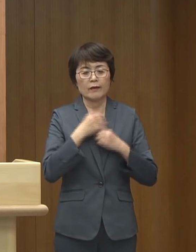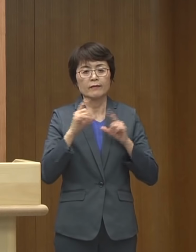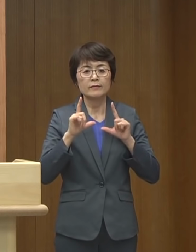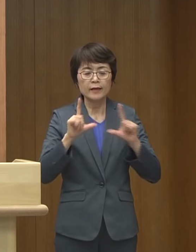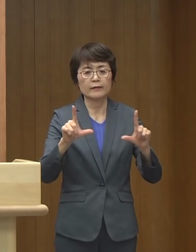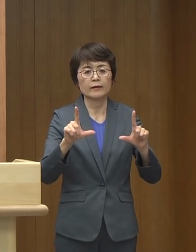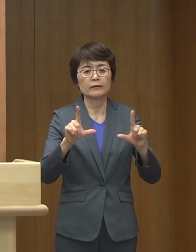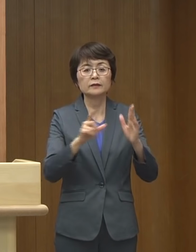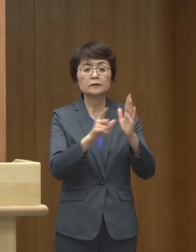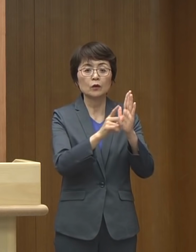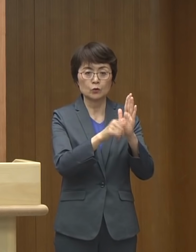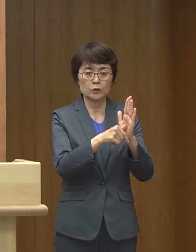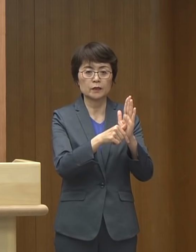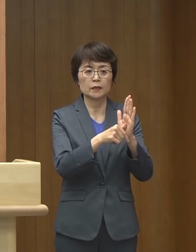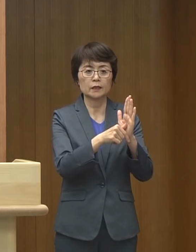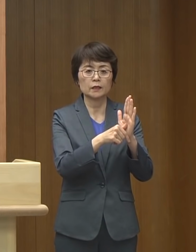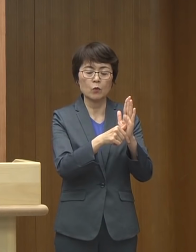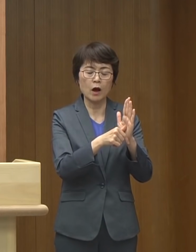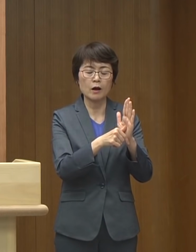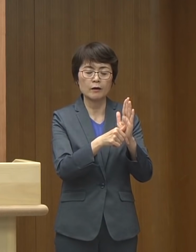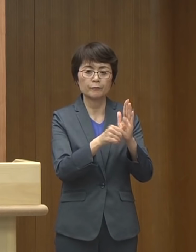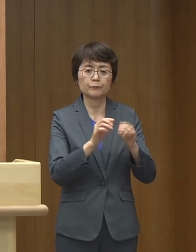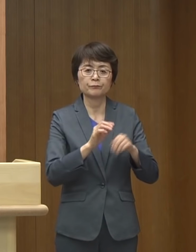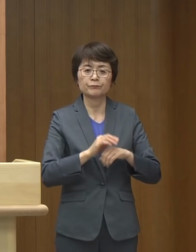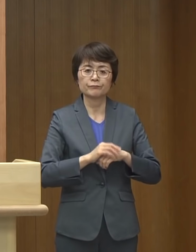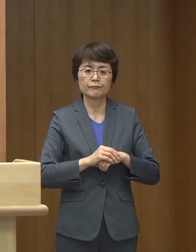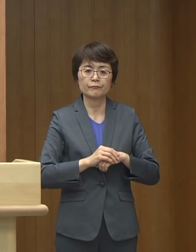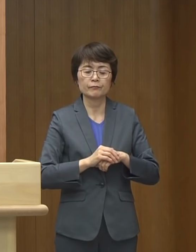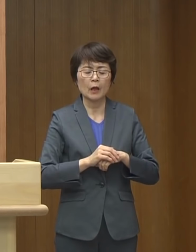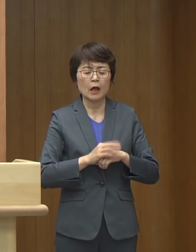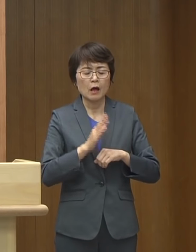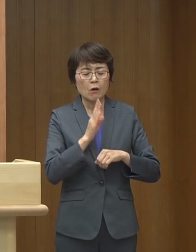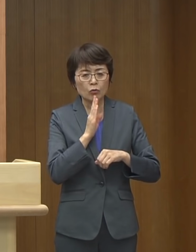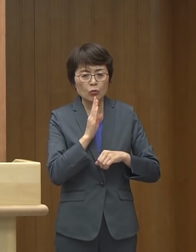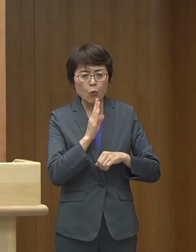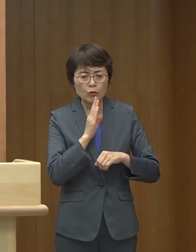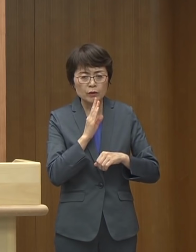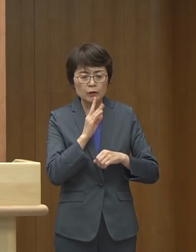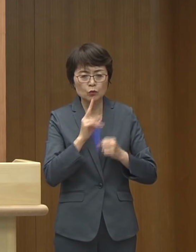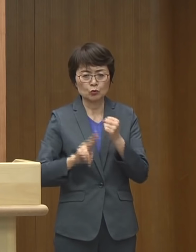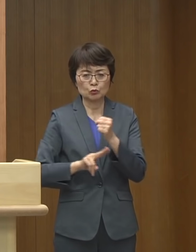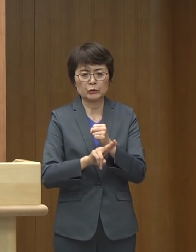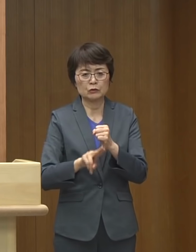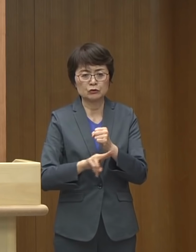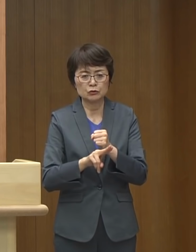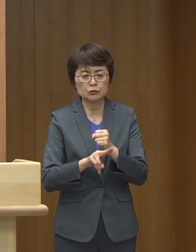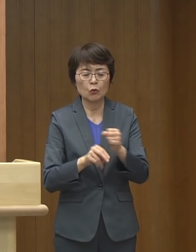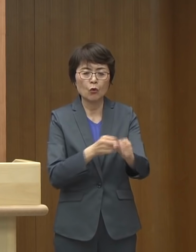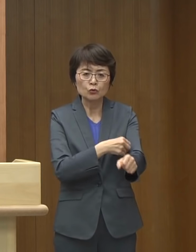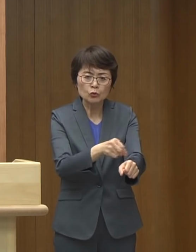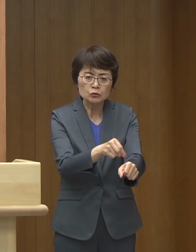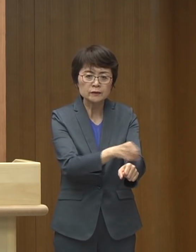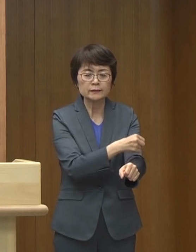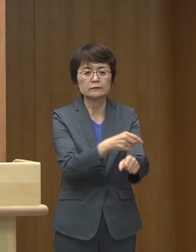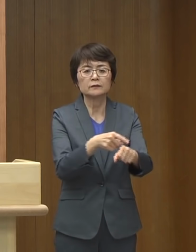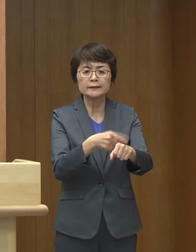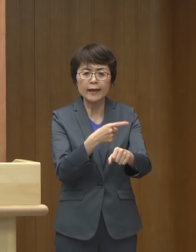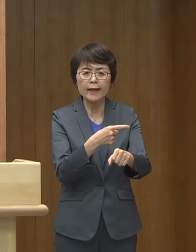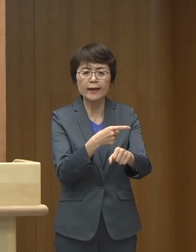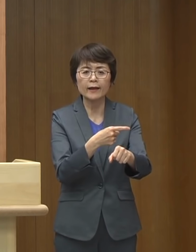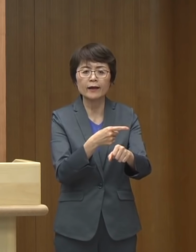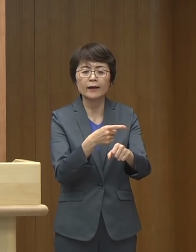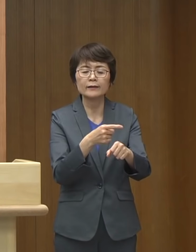した時点ではですね、まさに新型コロナウイルスのそういった特性ですとか、